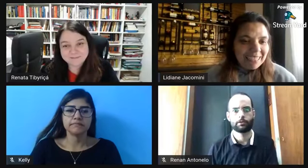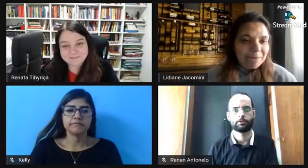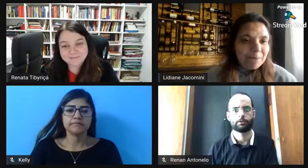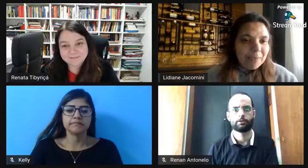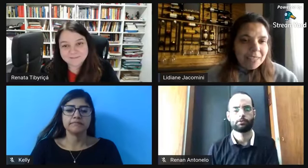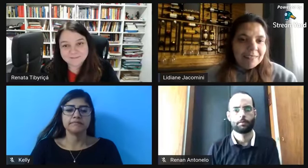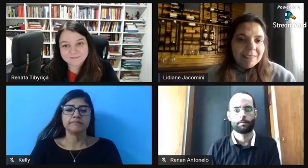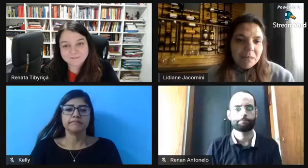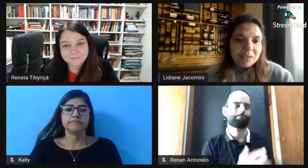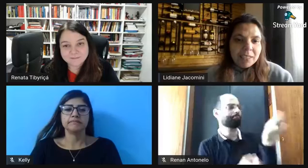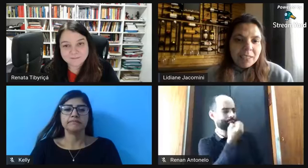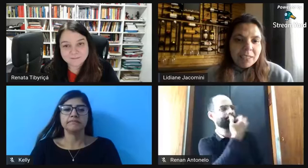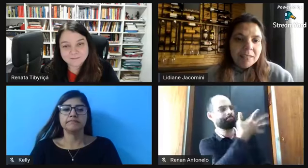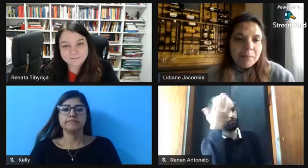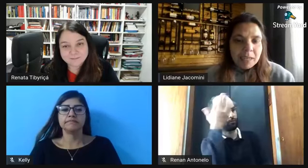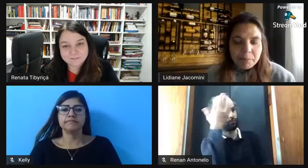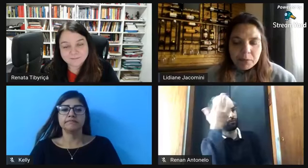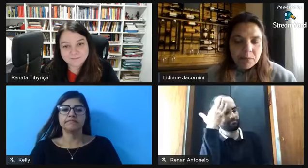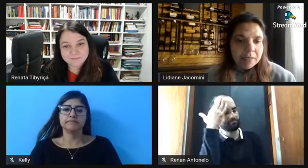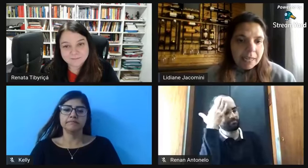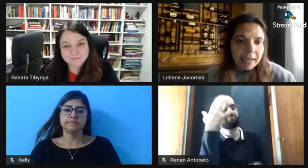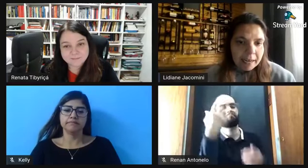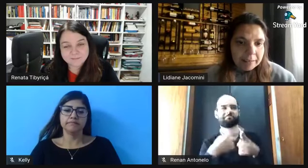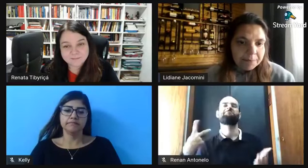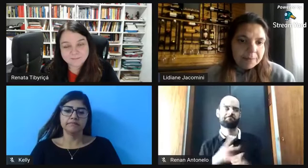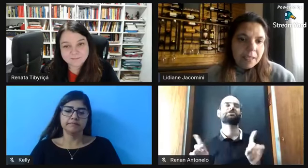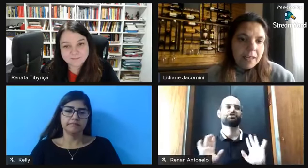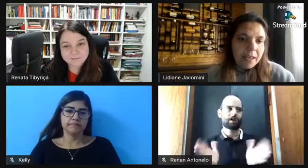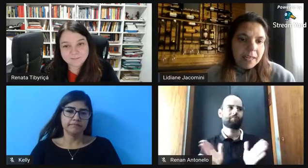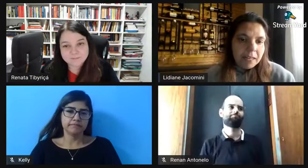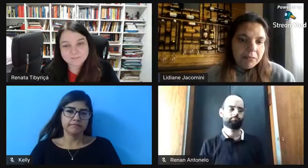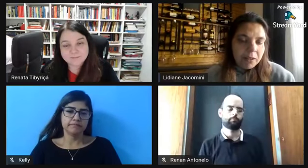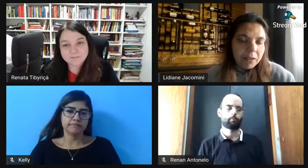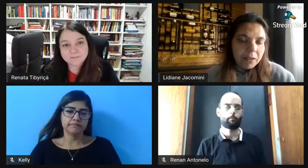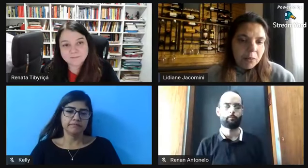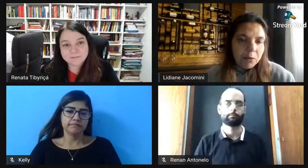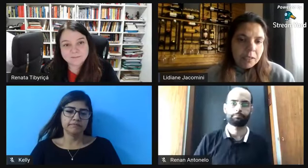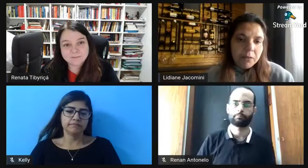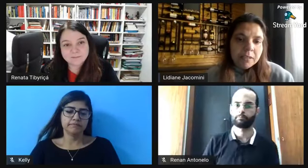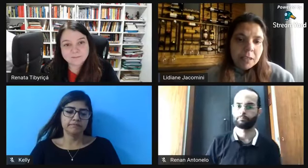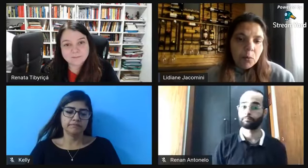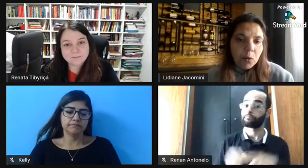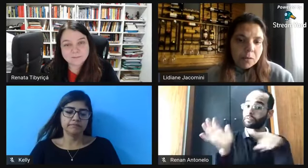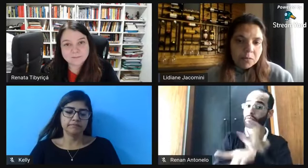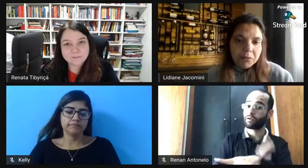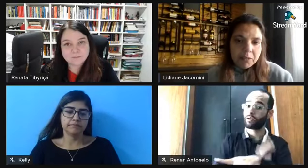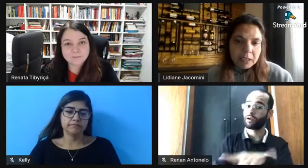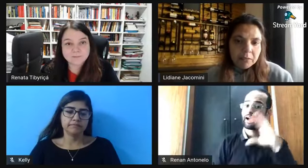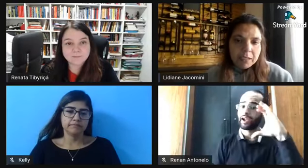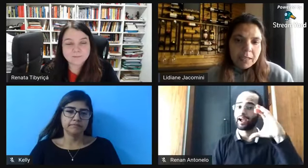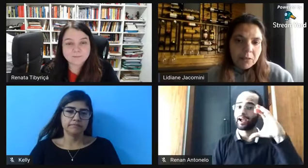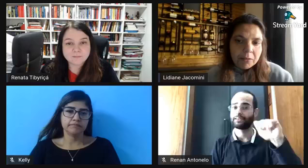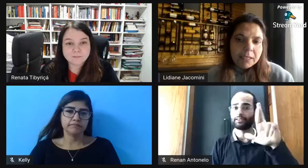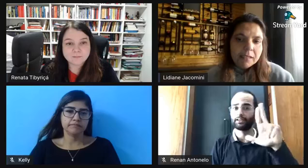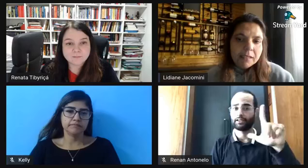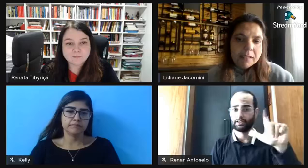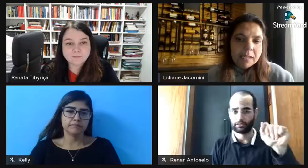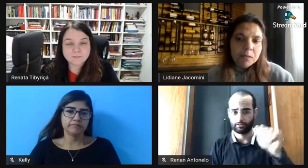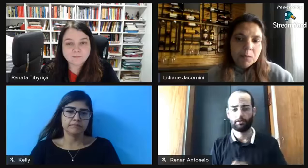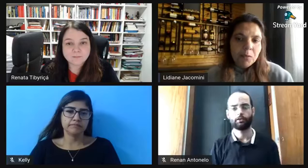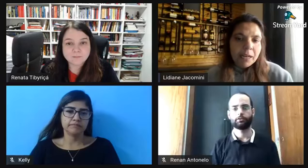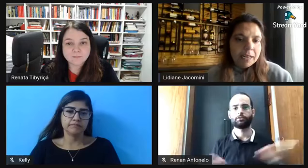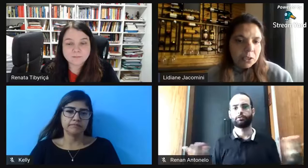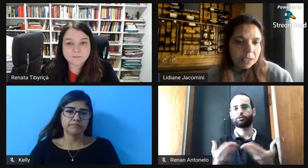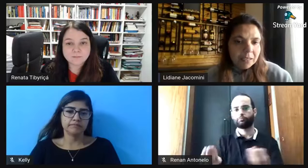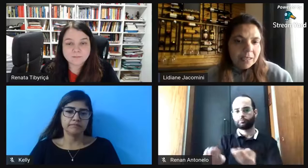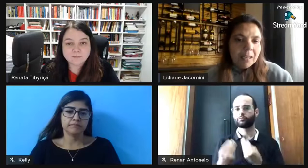Vamos lá. Temos aqui também a pergunta da Carla. Aí ela vai falar um pouquinho. Eu recebo LOAS do meu filho e agora o INSS